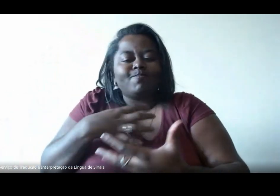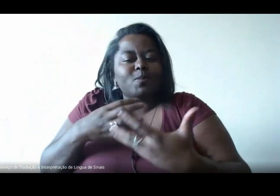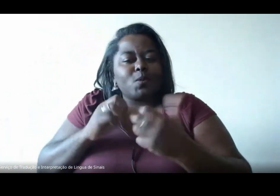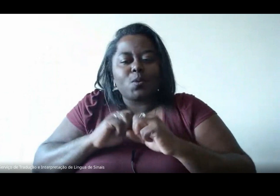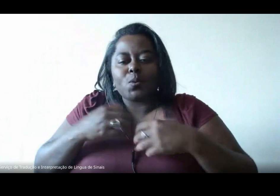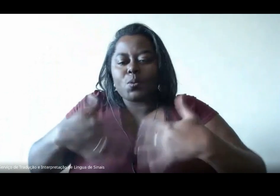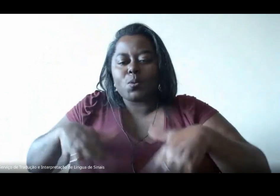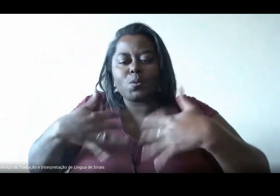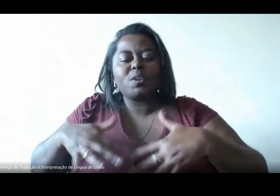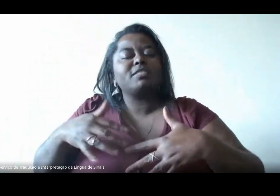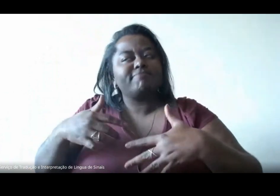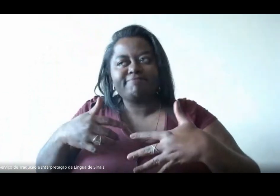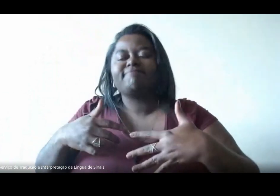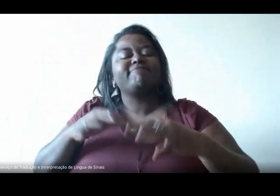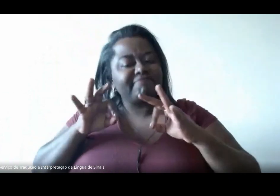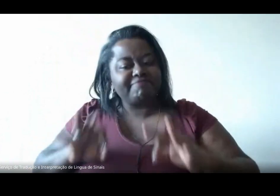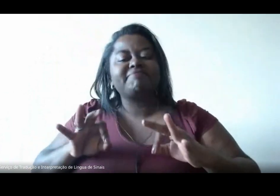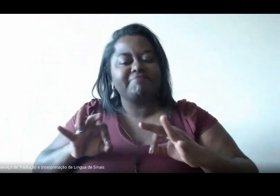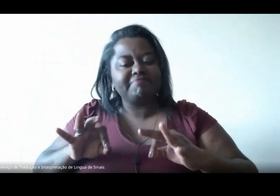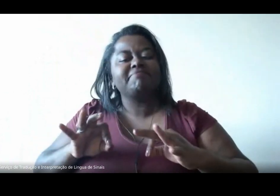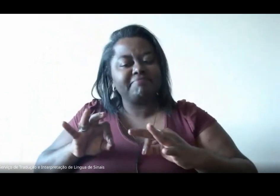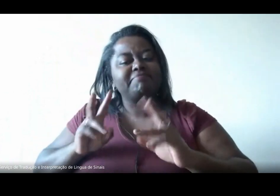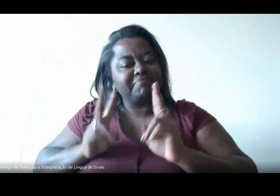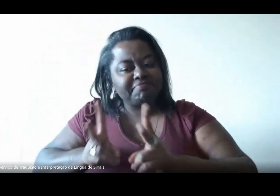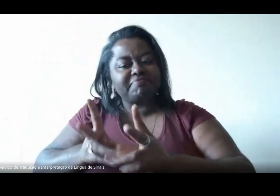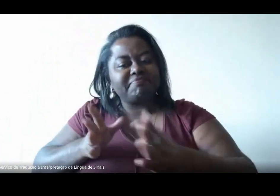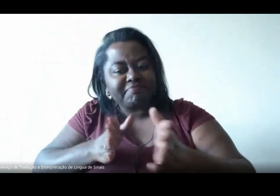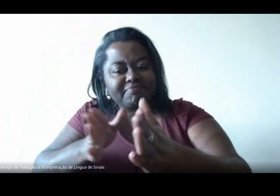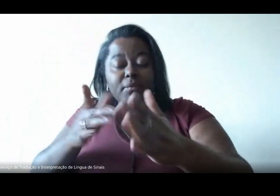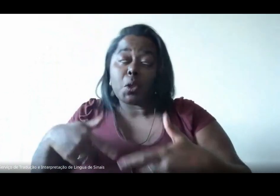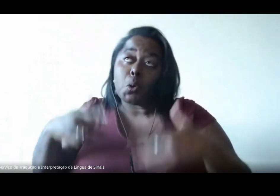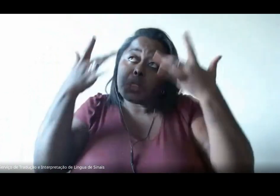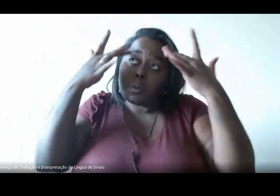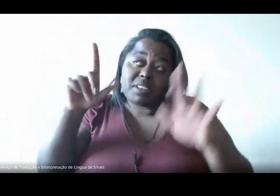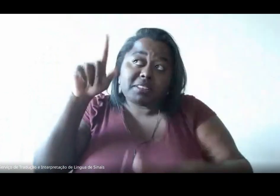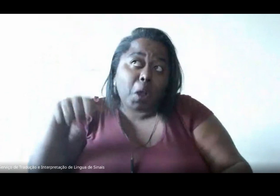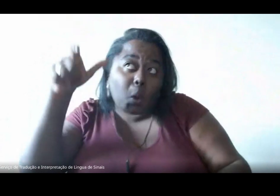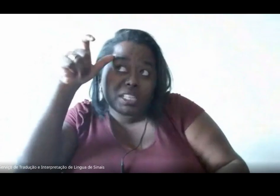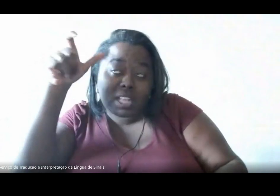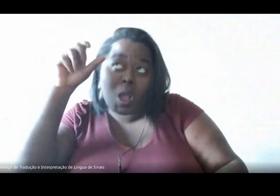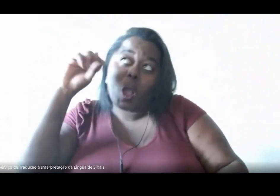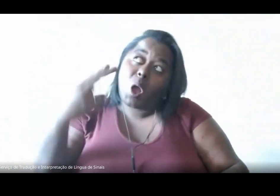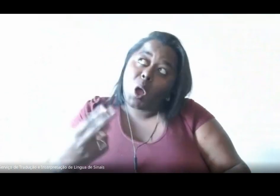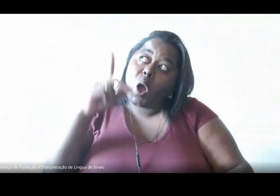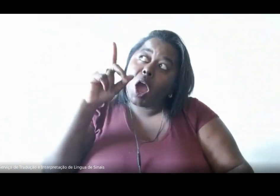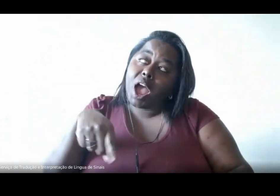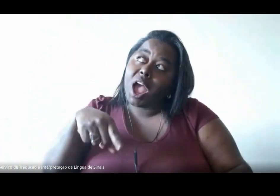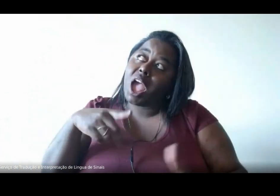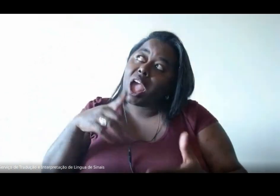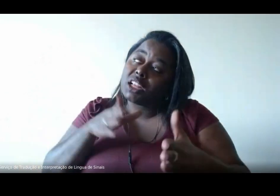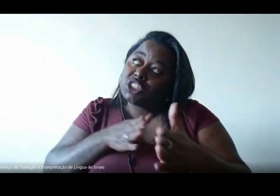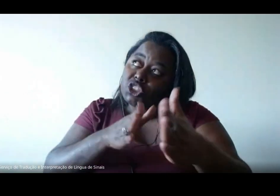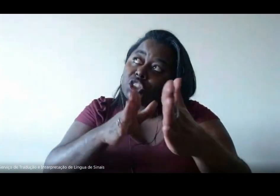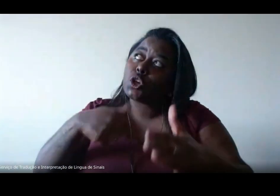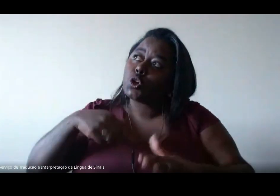assim, eu já estou no, no... Vocês olham a coincidência, né? A vida, não sei se é coincidência, se é destino. Assim,